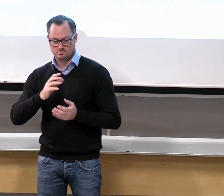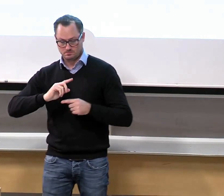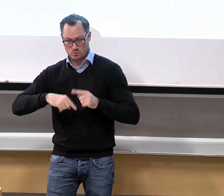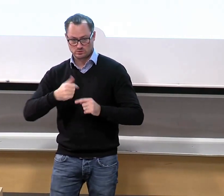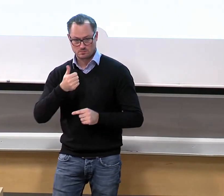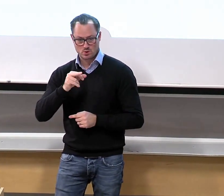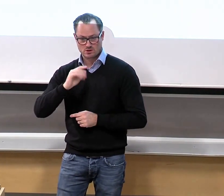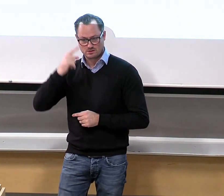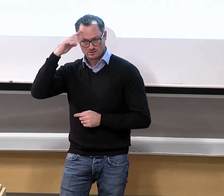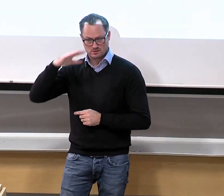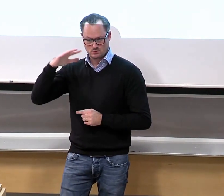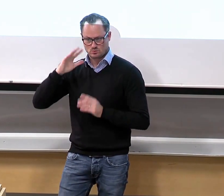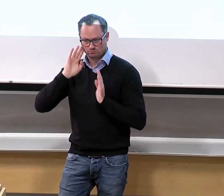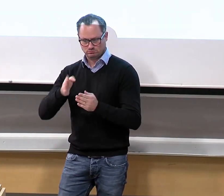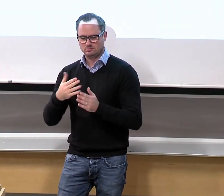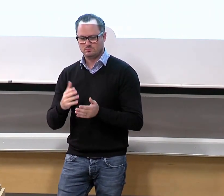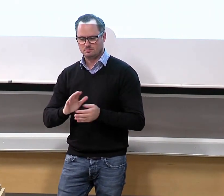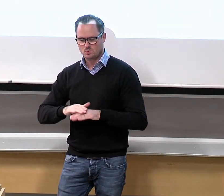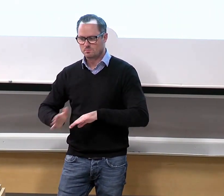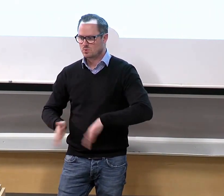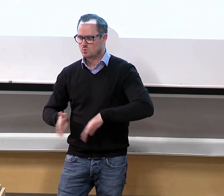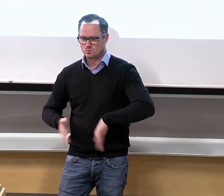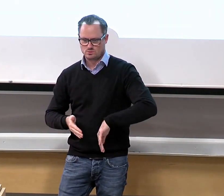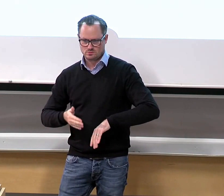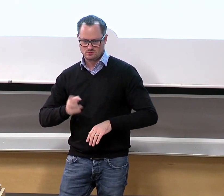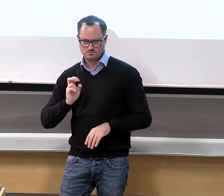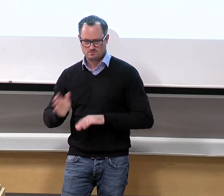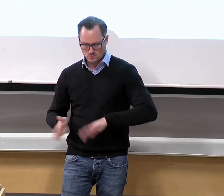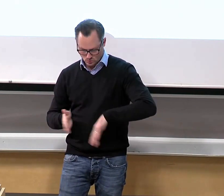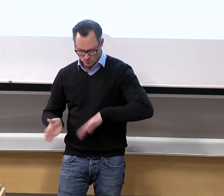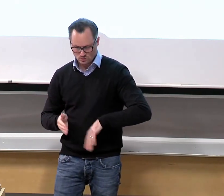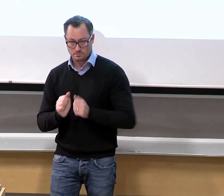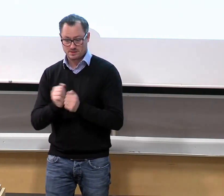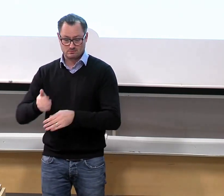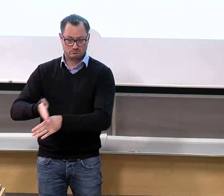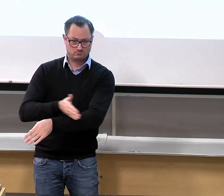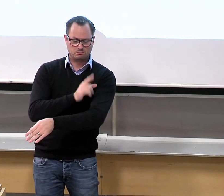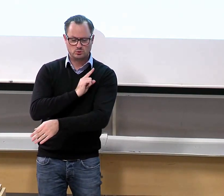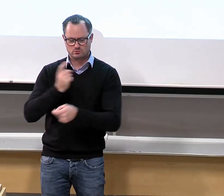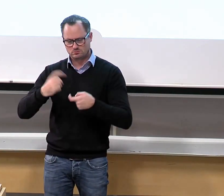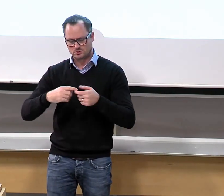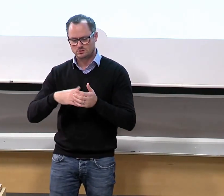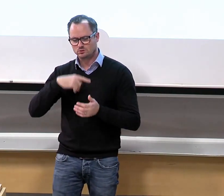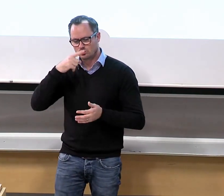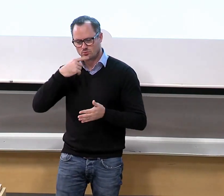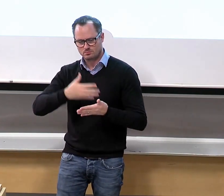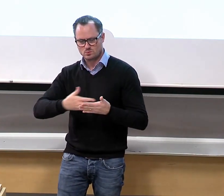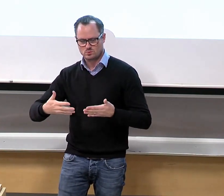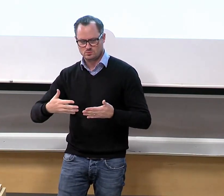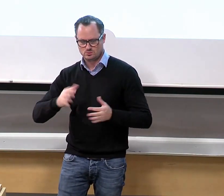Inte direkt på förståelse, utan processbarhetsteorin är ju fokuserad på produktion. Men